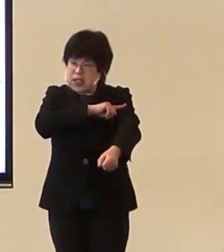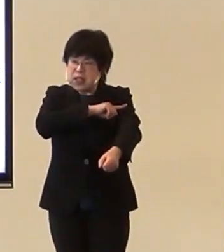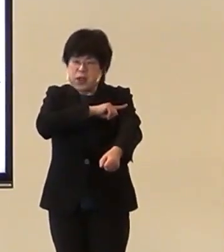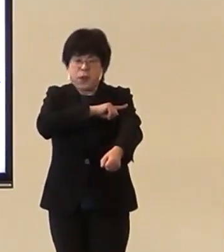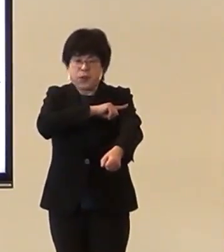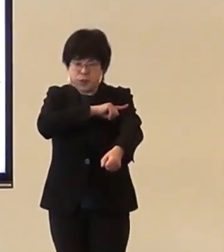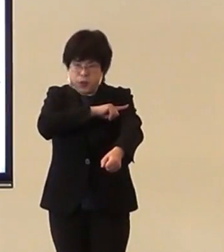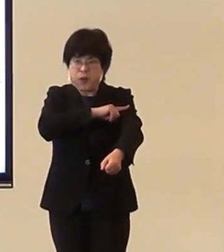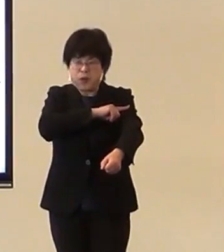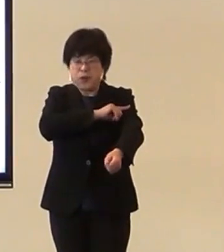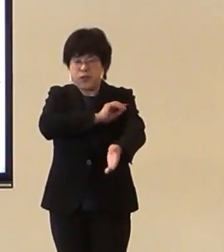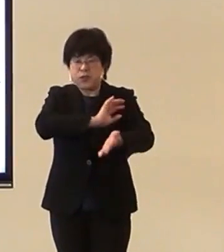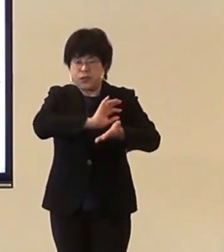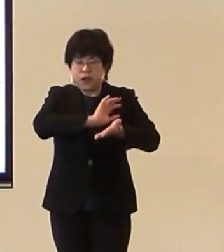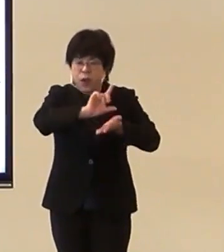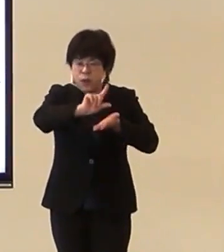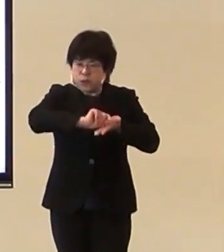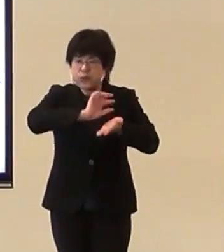させていきたいと、